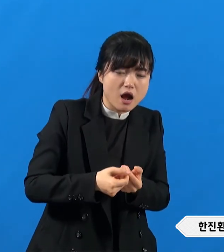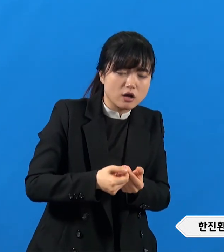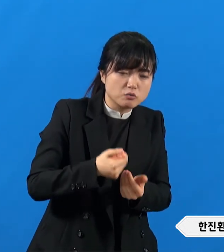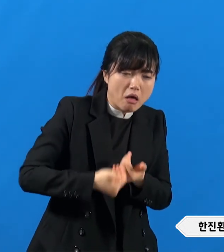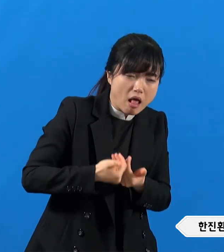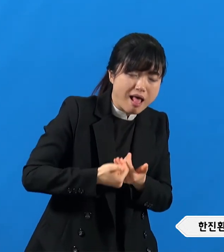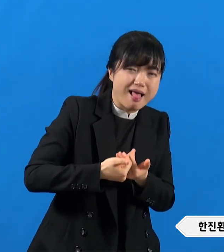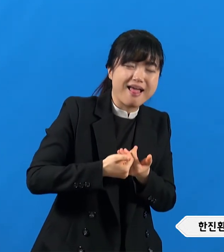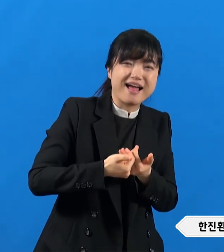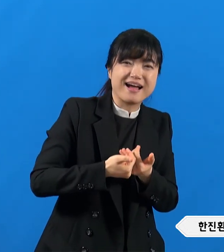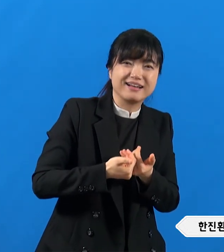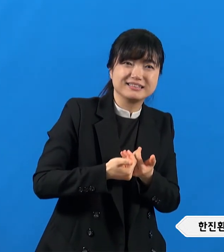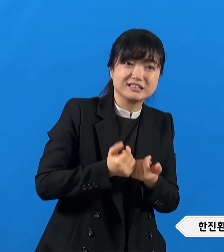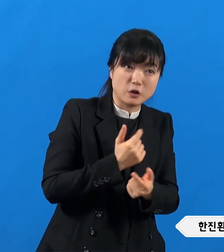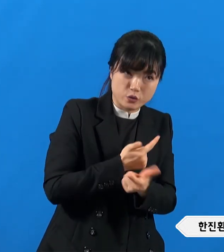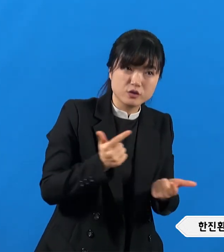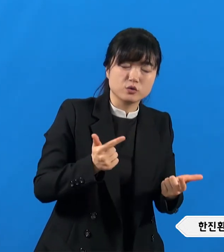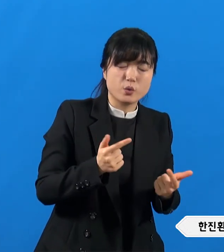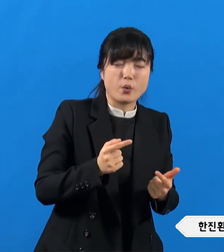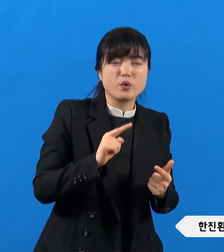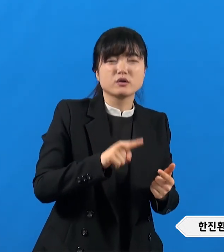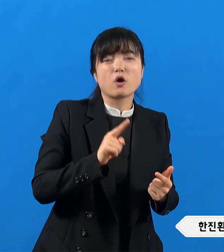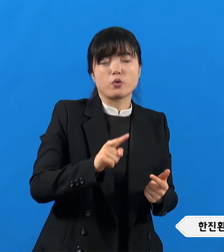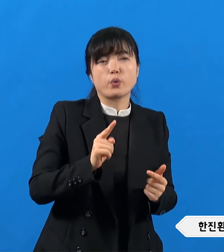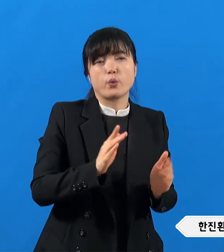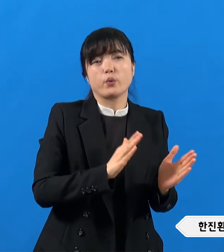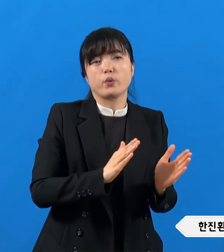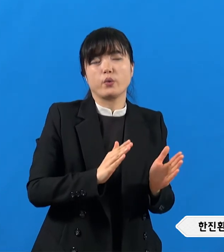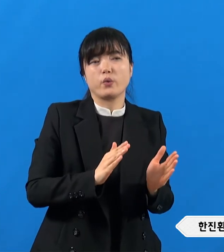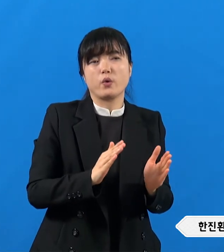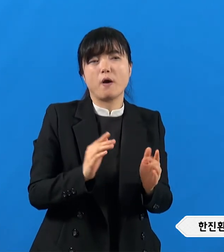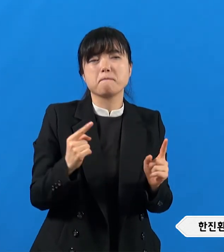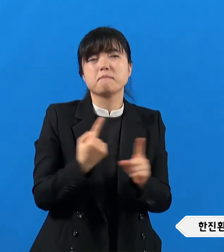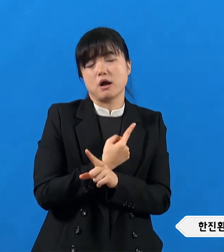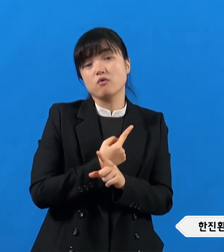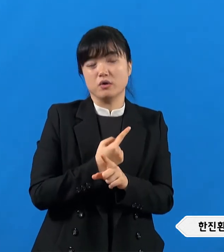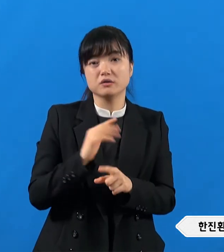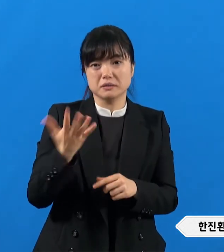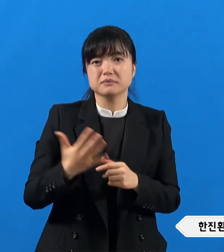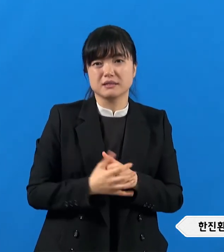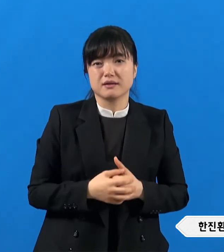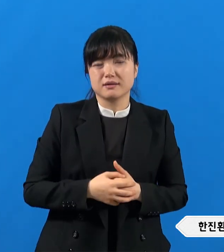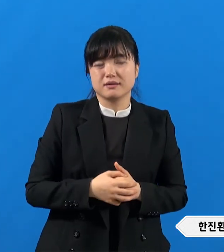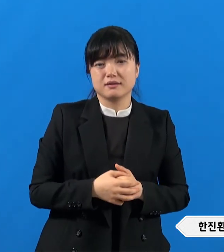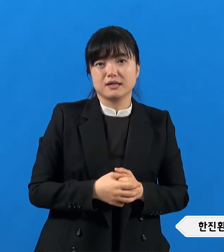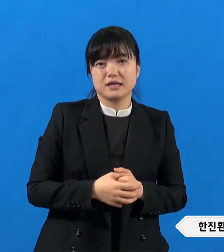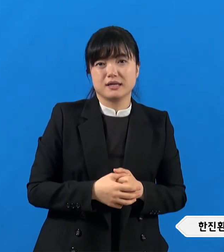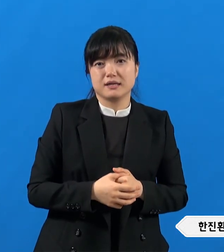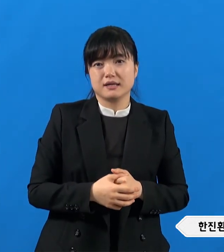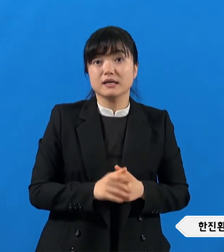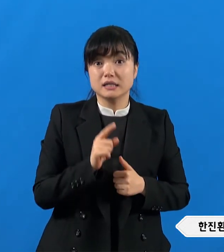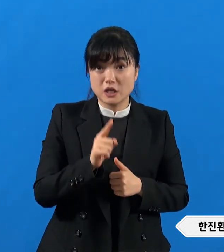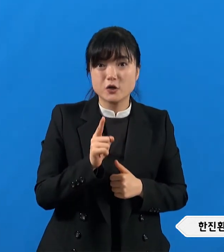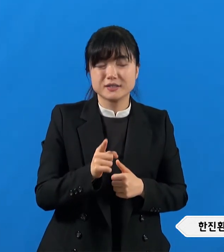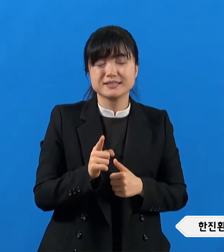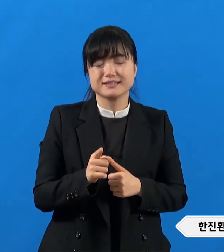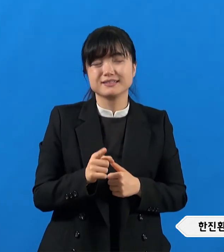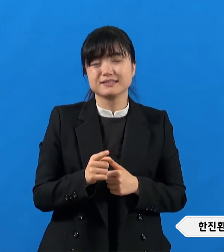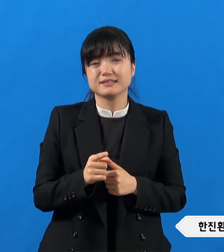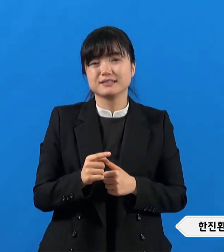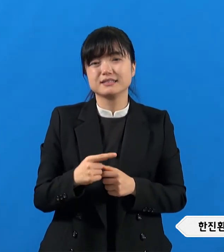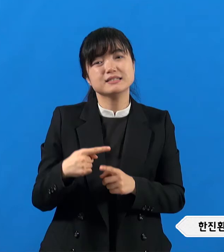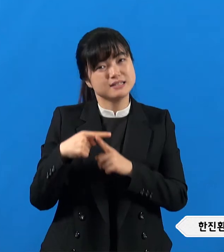그것도 좀 정리를 해야 됩니다. 그렇게 변화된 삶이 필요합니다. 그것이 대가를 지불하는